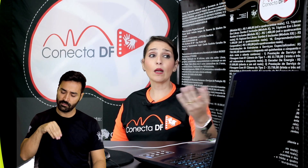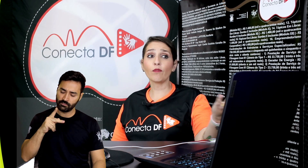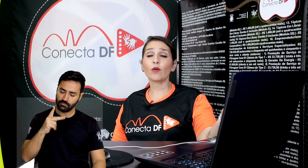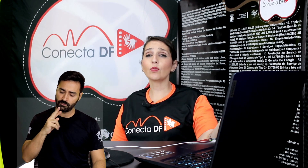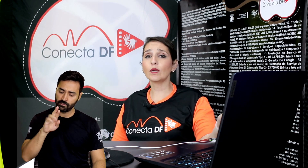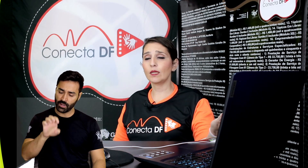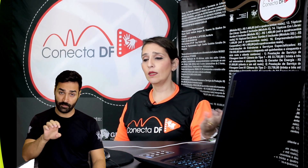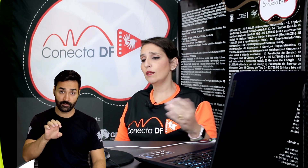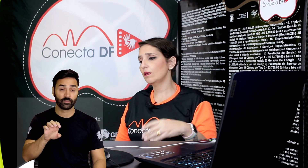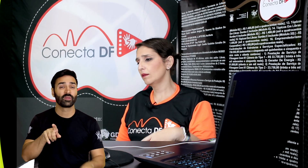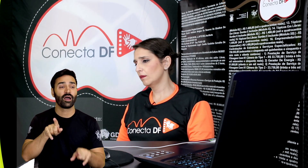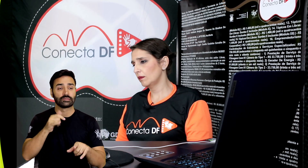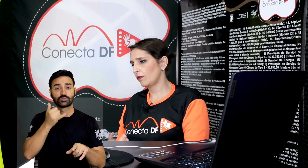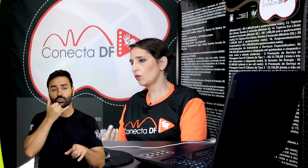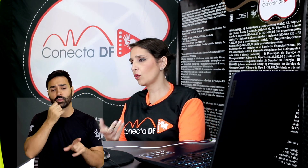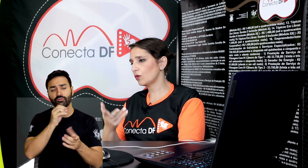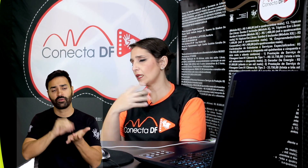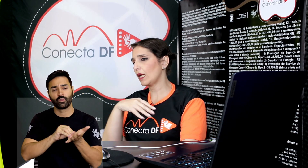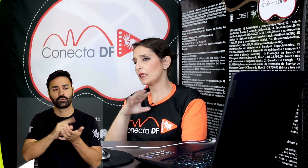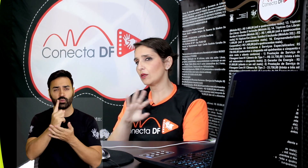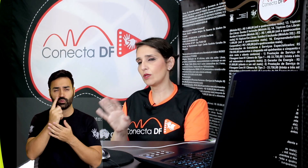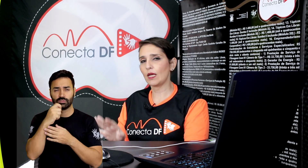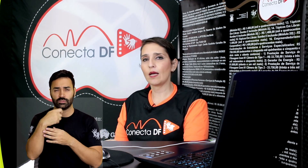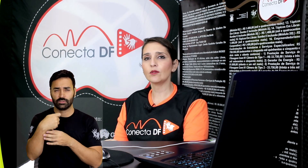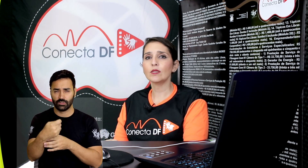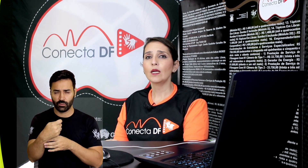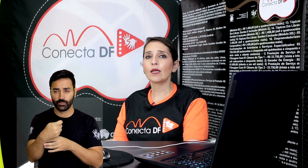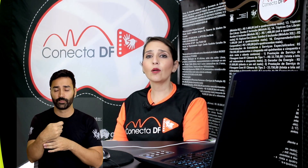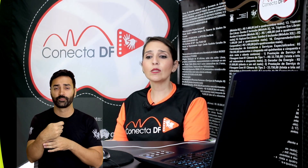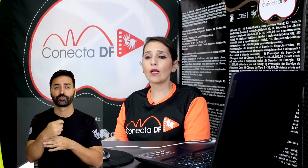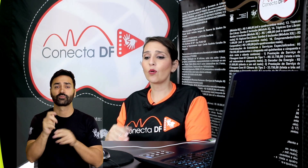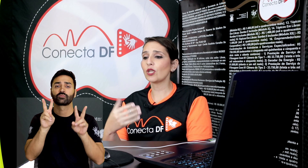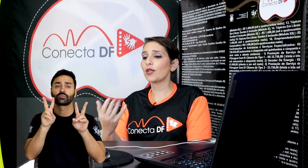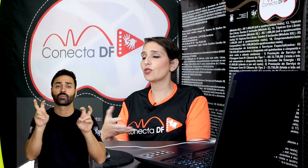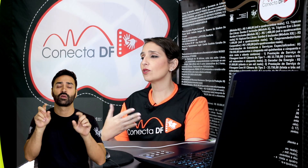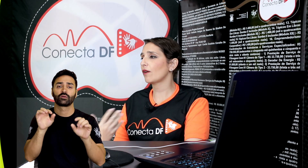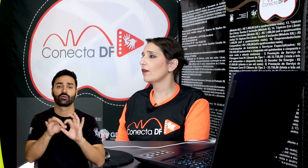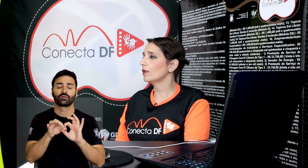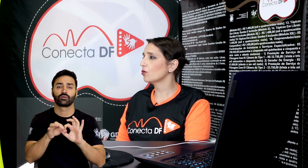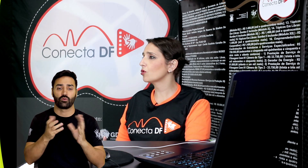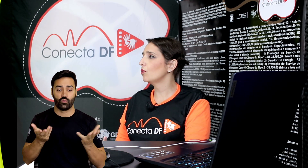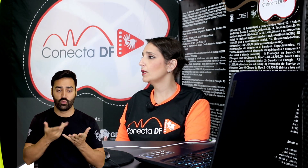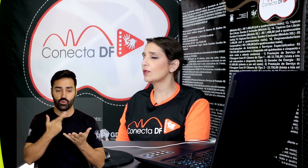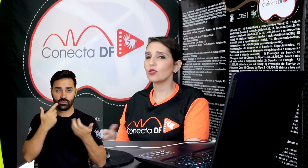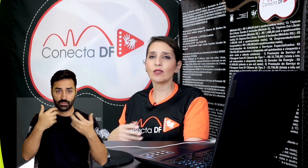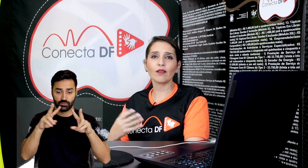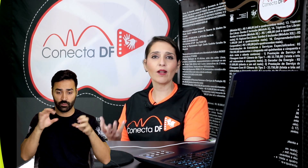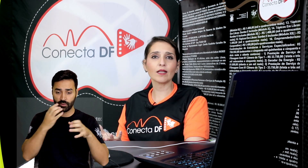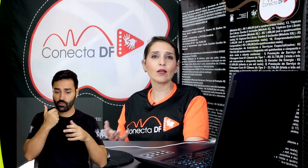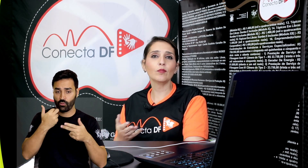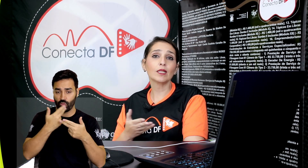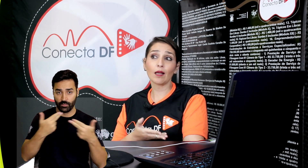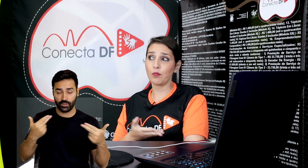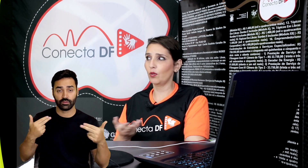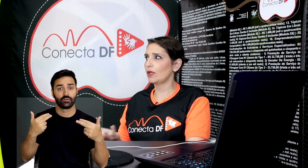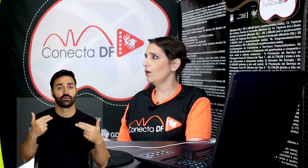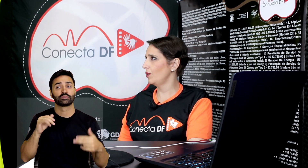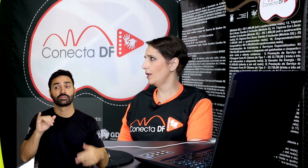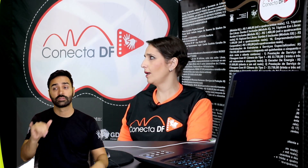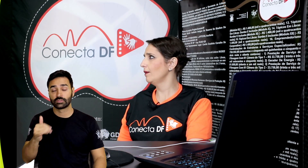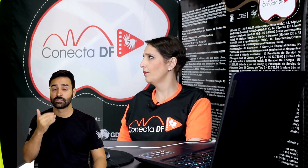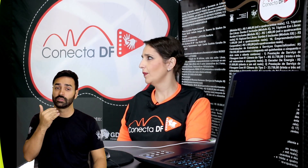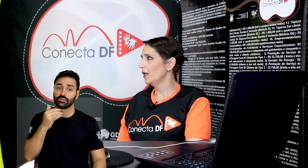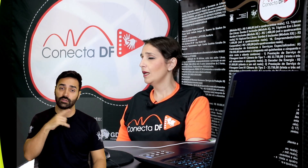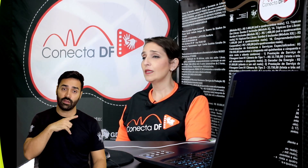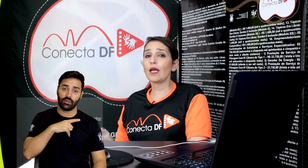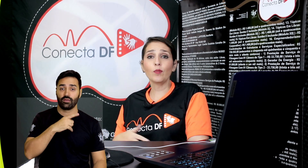um sinal que faltou aqui, faltou nos sinais associados, que é o sinal, já que a gente está falando de comida, a gente tem que falar se a comida tá boa ou tá ruim,